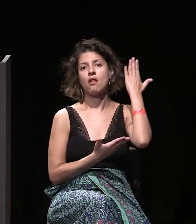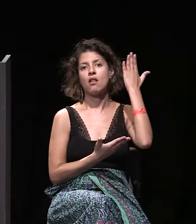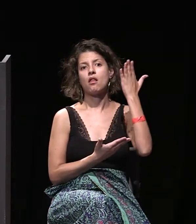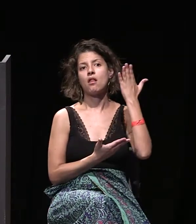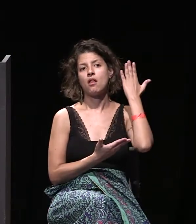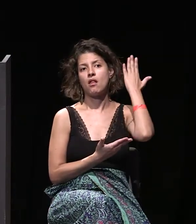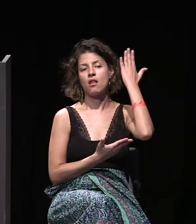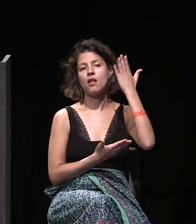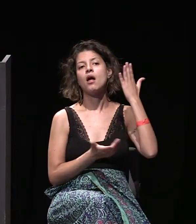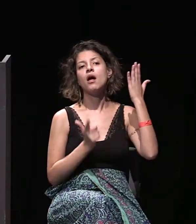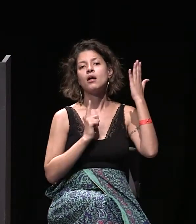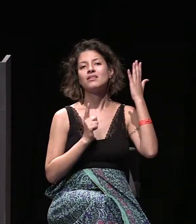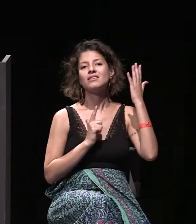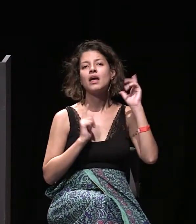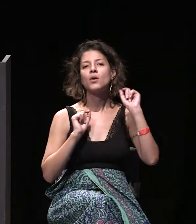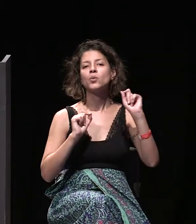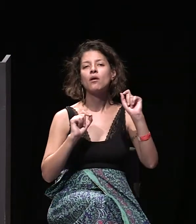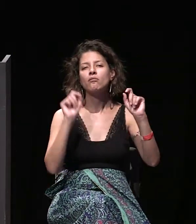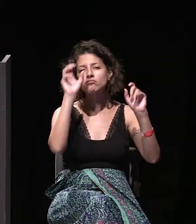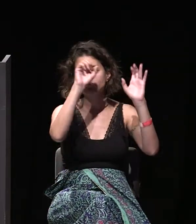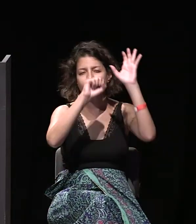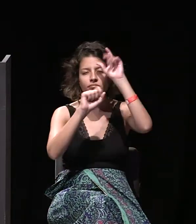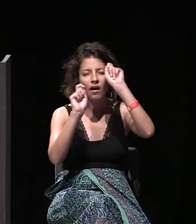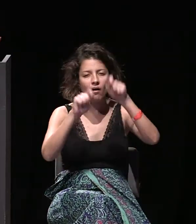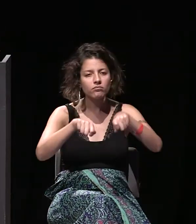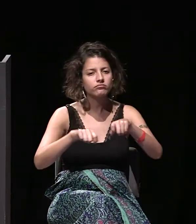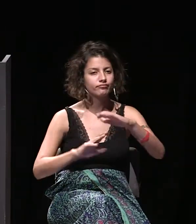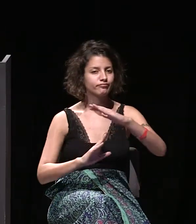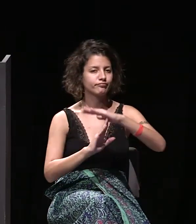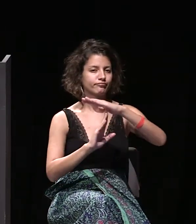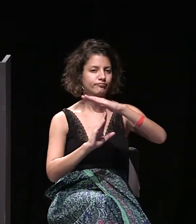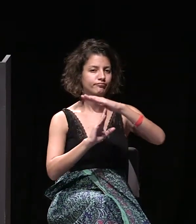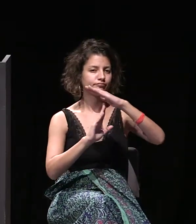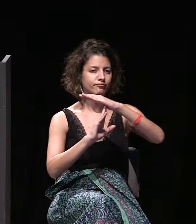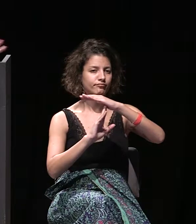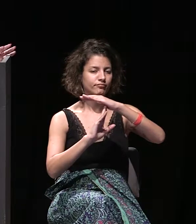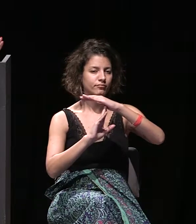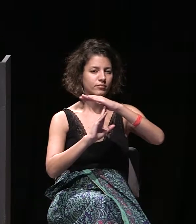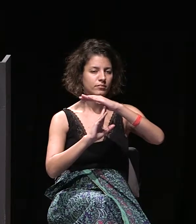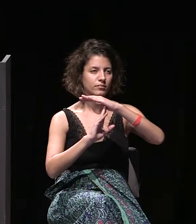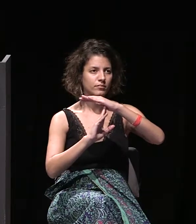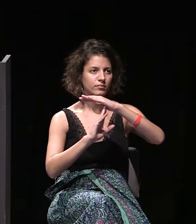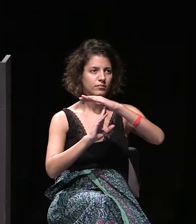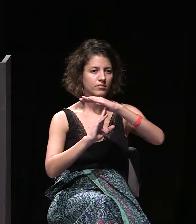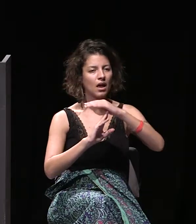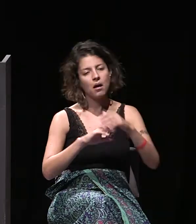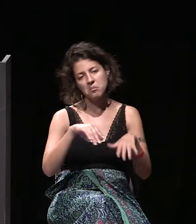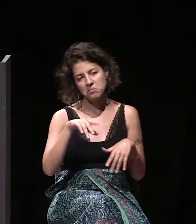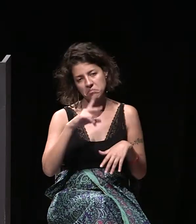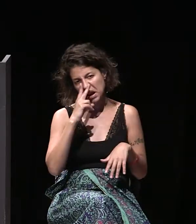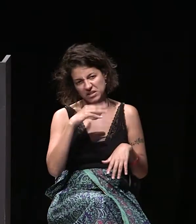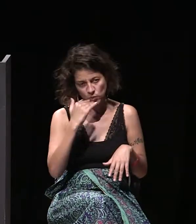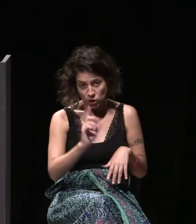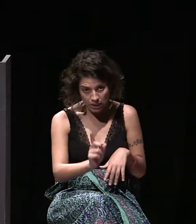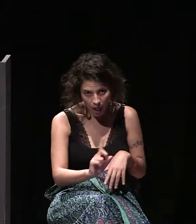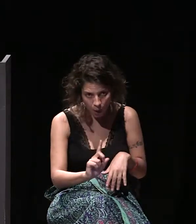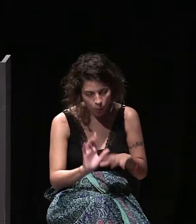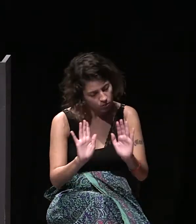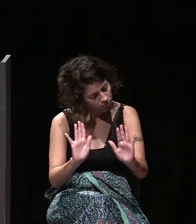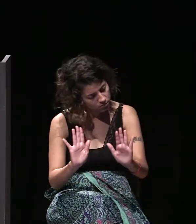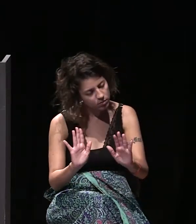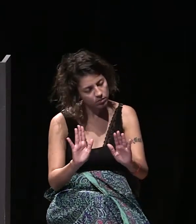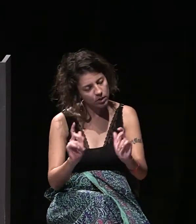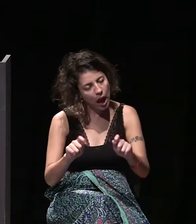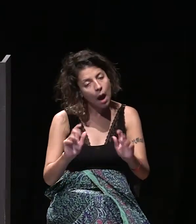uma eficiência muito limitada. Não é que sejam absolutamente ineficientes, mas são